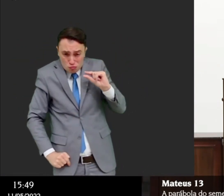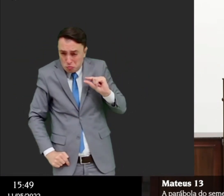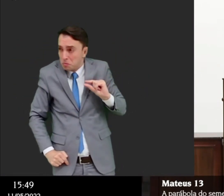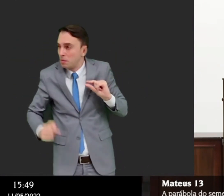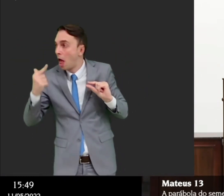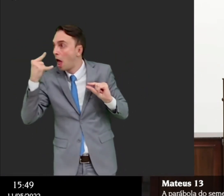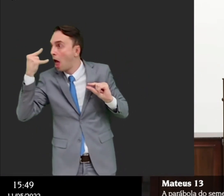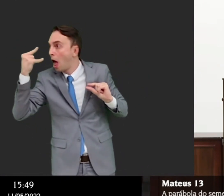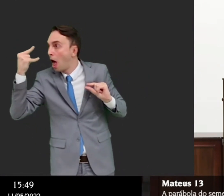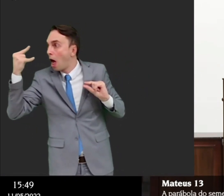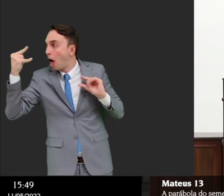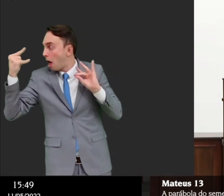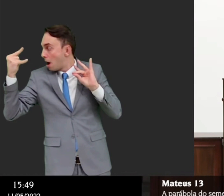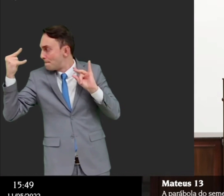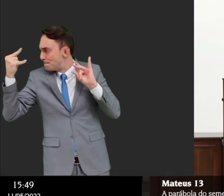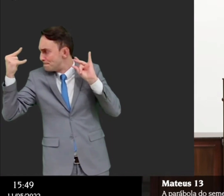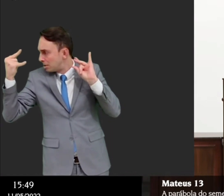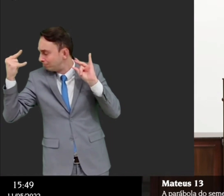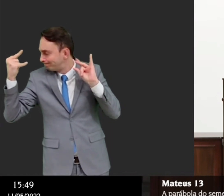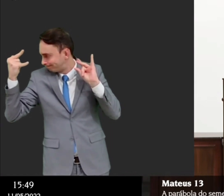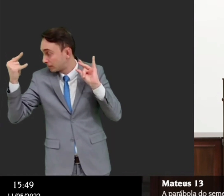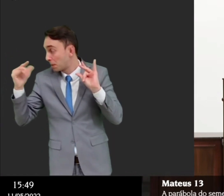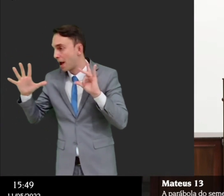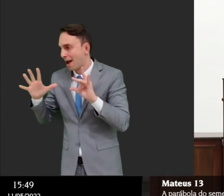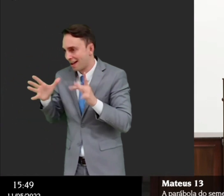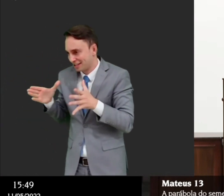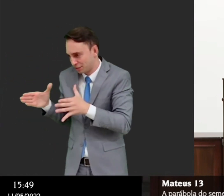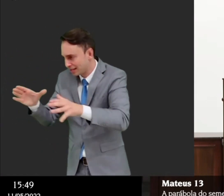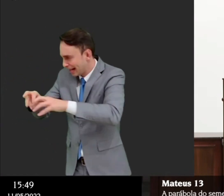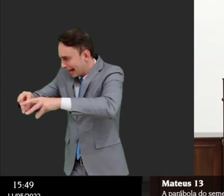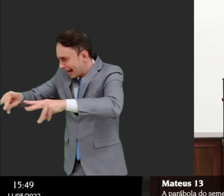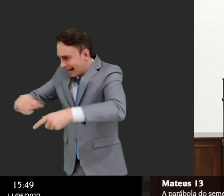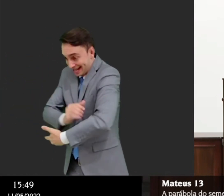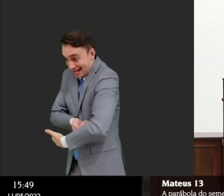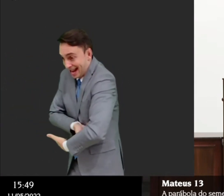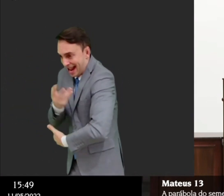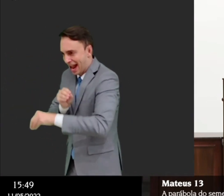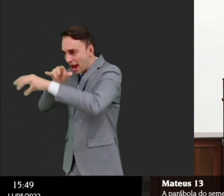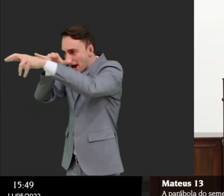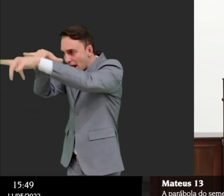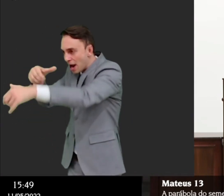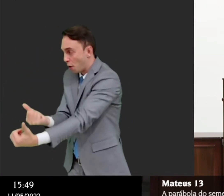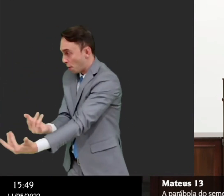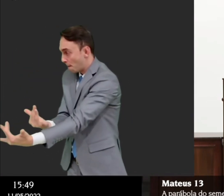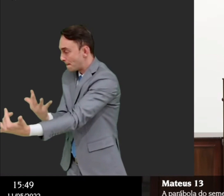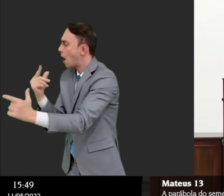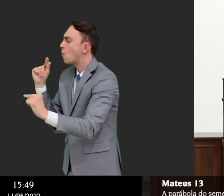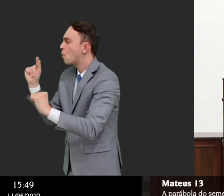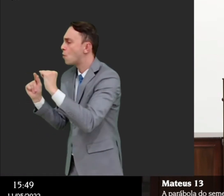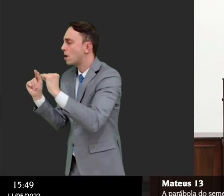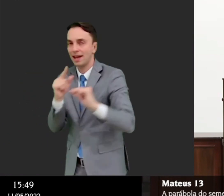boa terra é o que ouve e compreende a palavra, e dá fruto, de